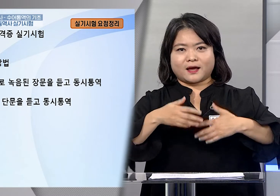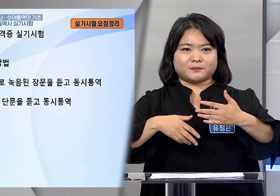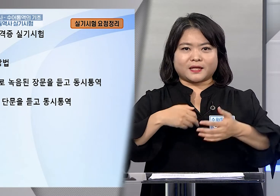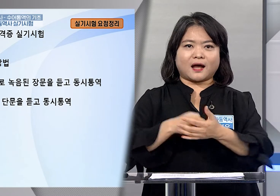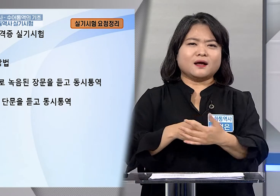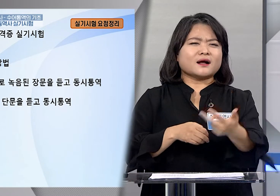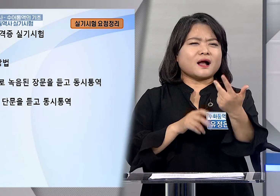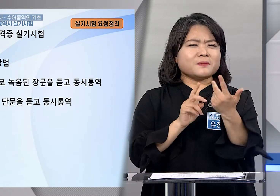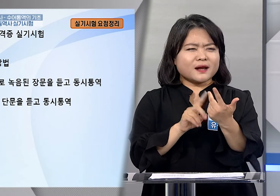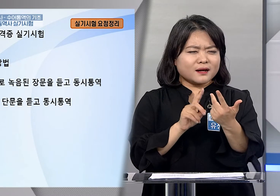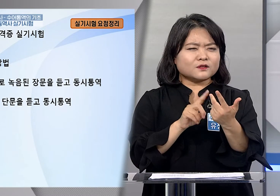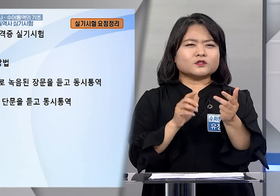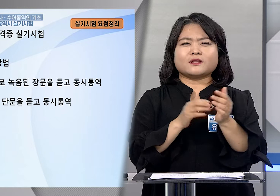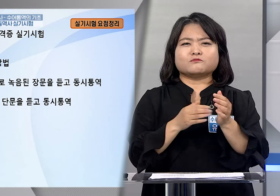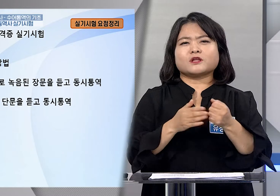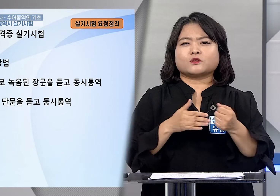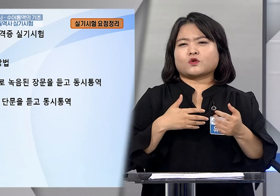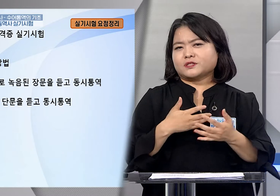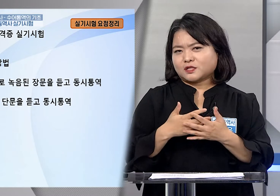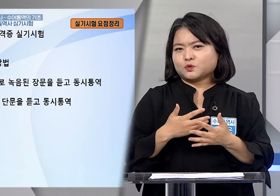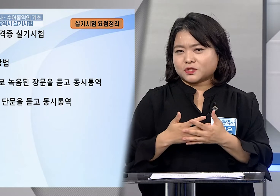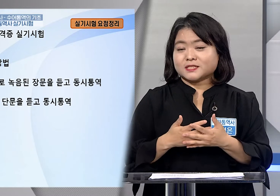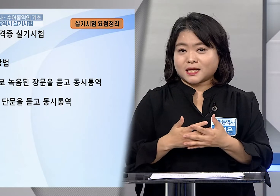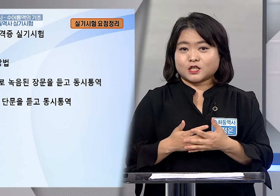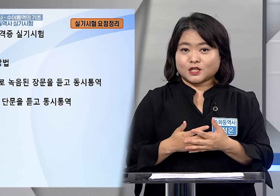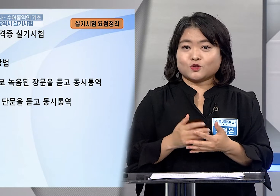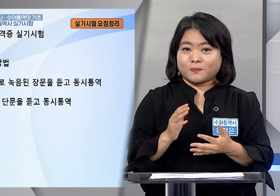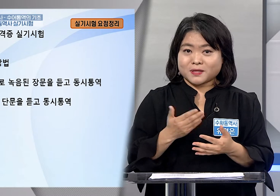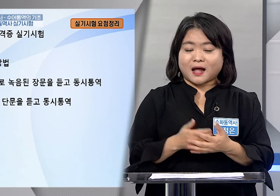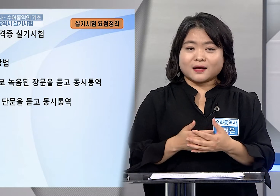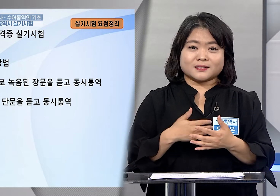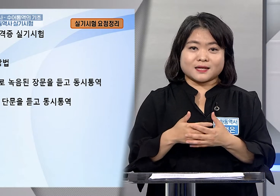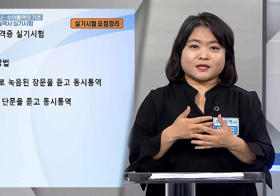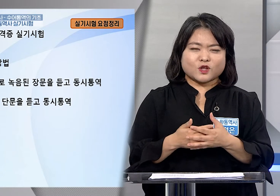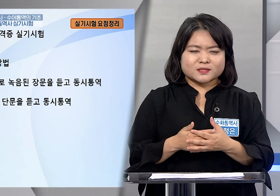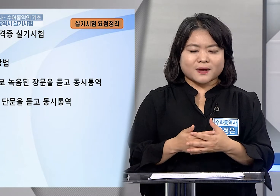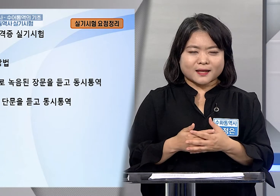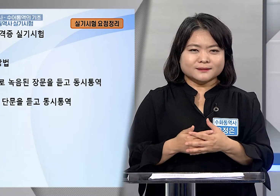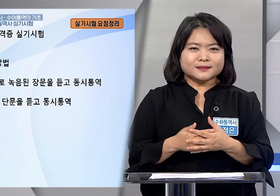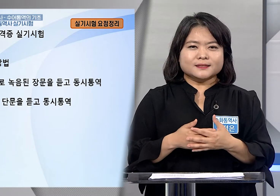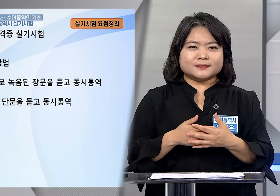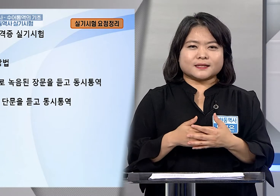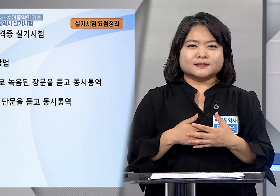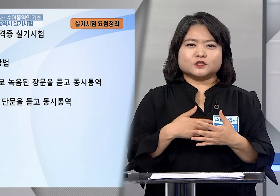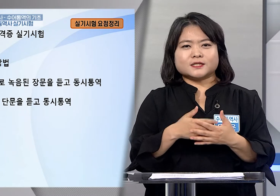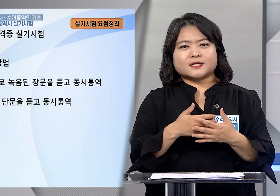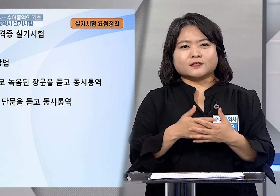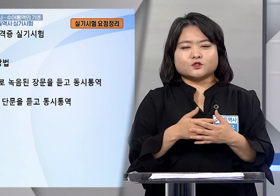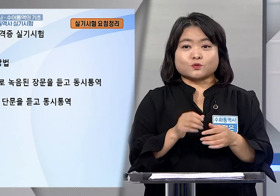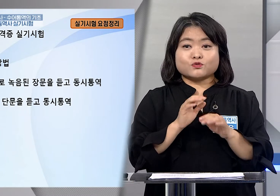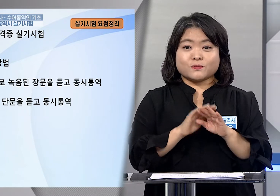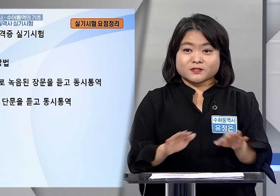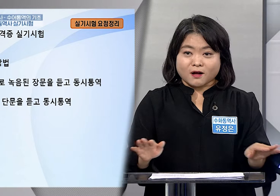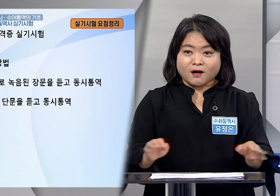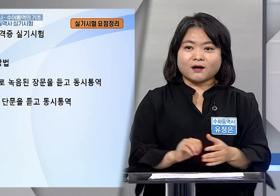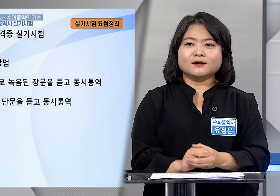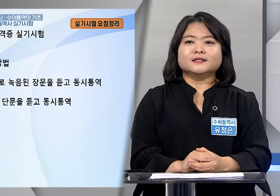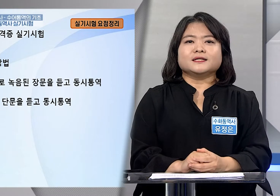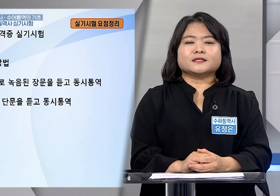합니다. 카메라는 것 때문에 굉장히 또 긴장이 됩니다. 긴장이 되지만 이제 그 긴장을 조금 풀면서